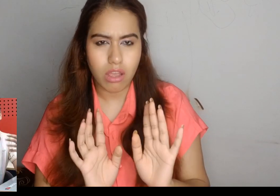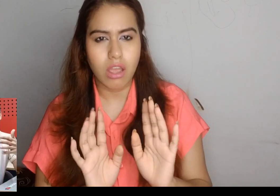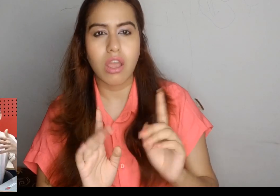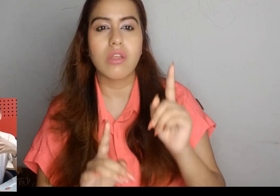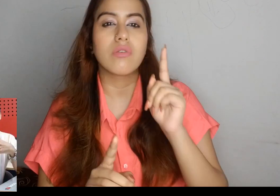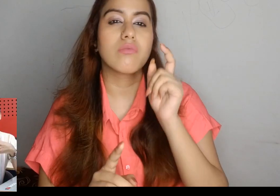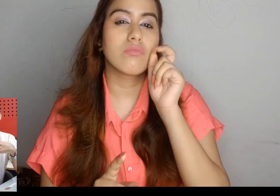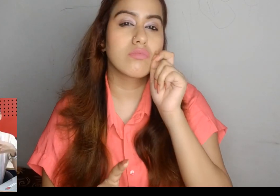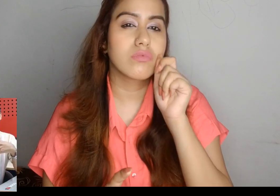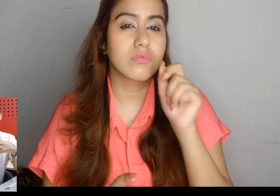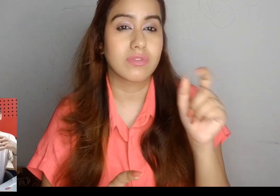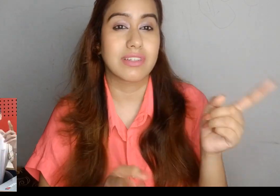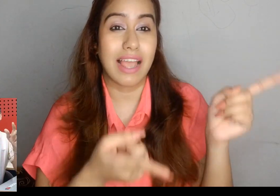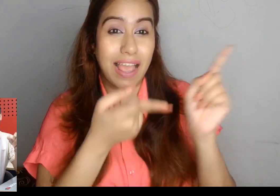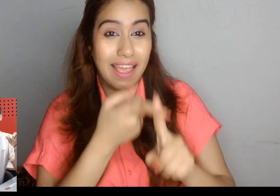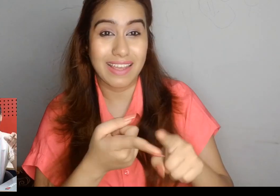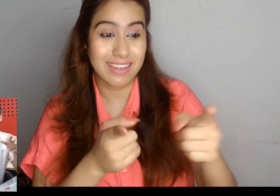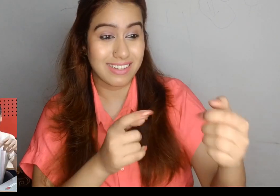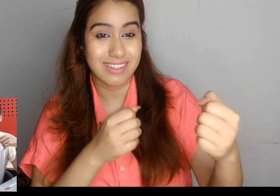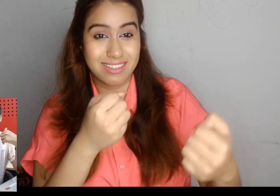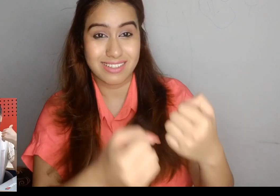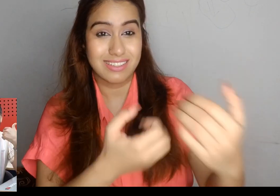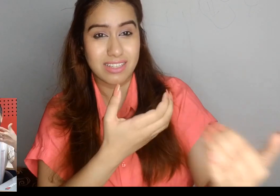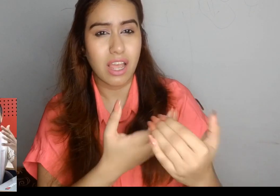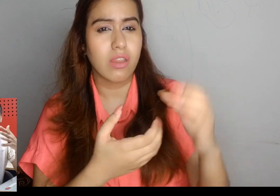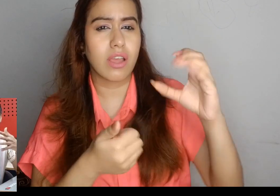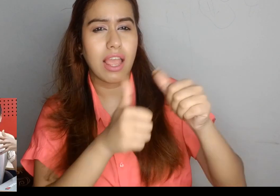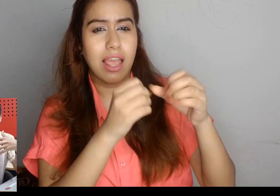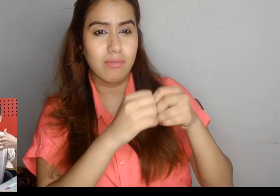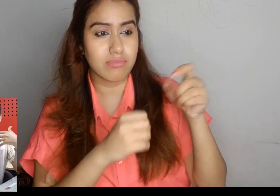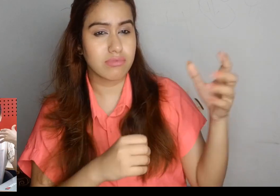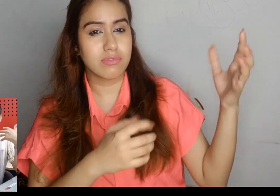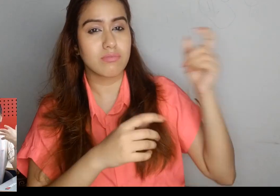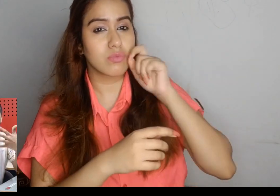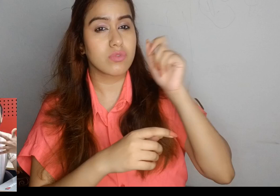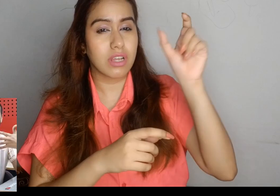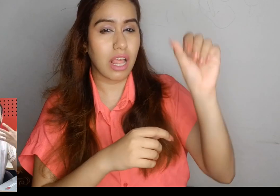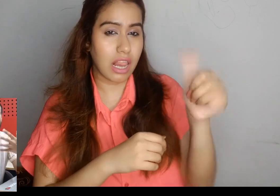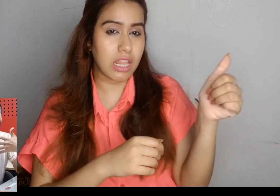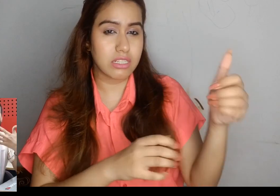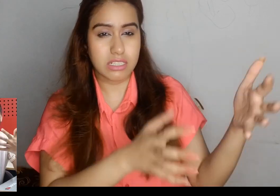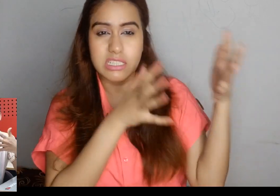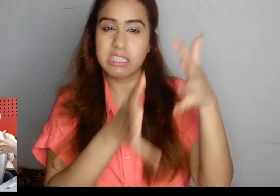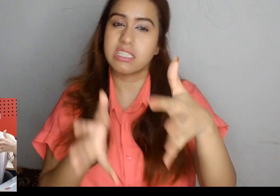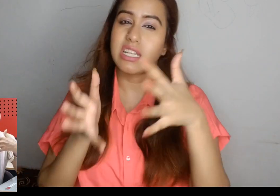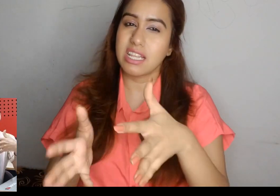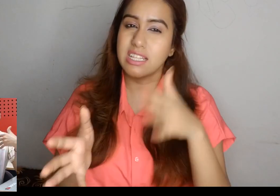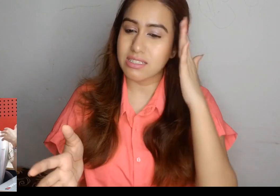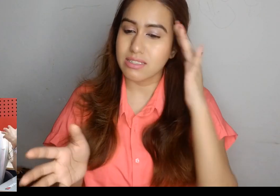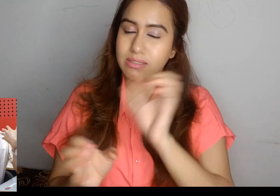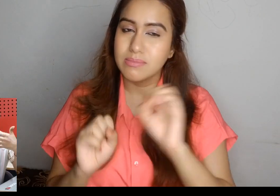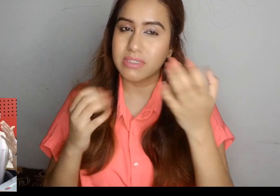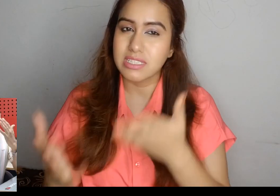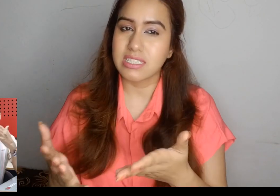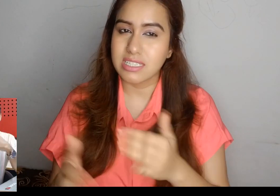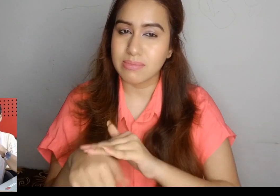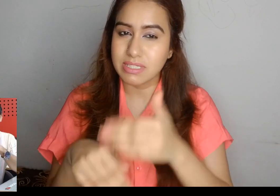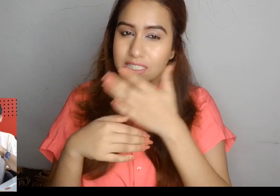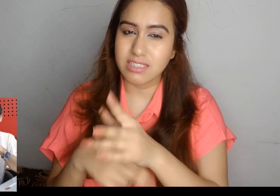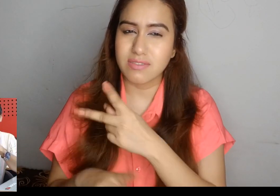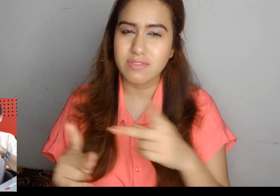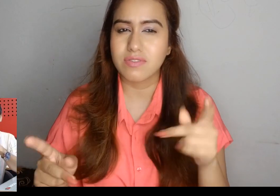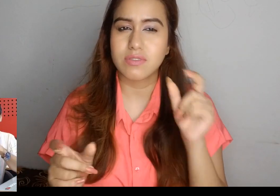जिसकी गलती थी, उसने अपना शीशा नीचे किया और इनको गालियां देने लगा, इस कैब के ड्राइवर को सुनाने लगा, ऐसे चलाते हुए बहुत उल्टा सीधा बोल